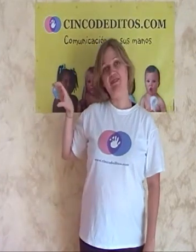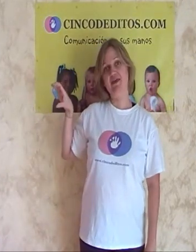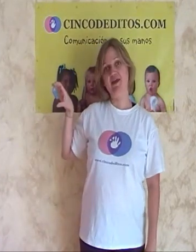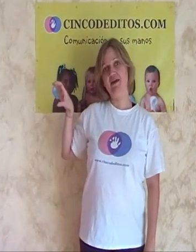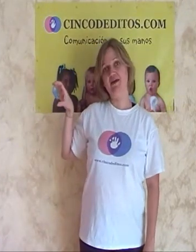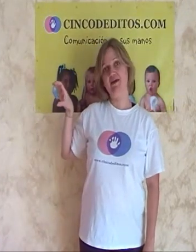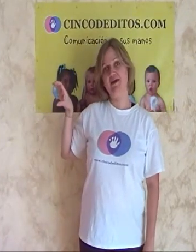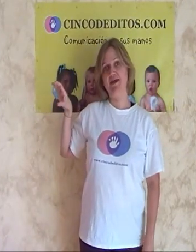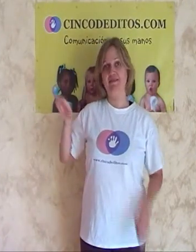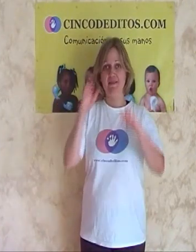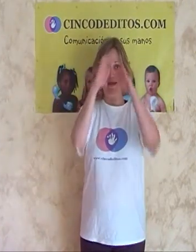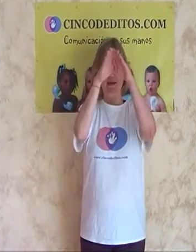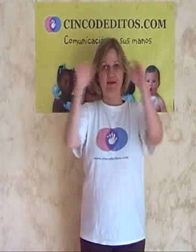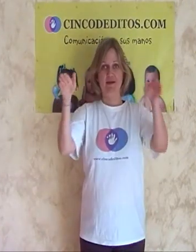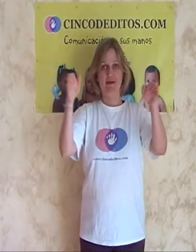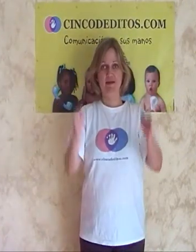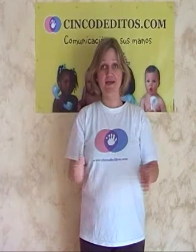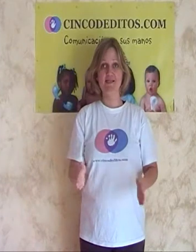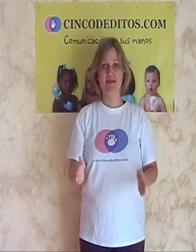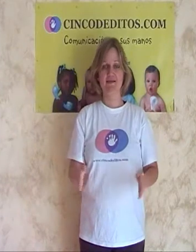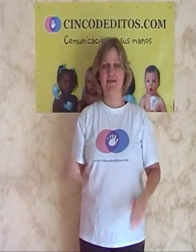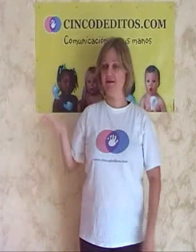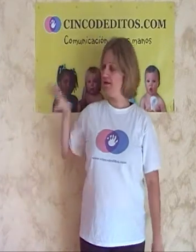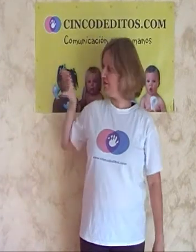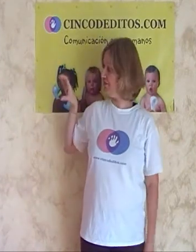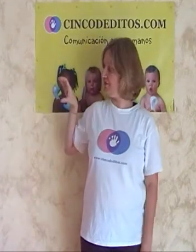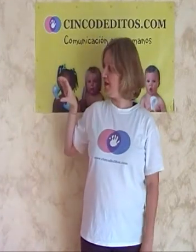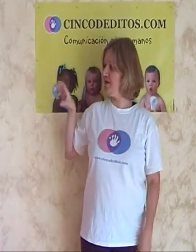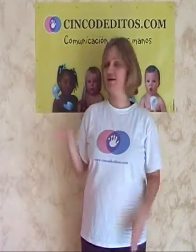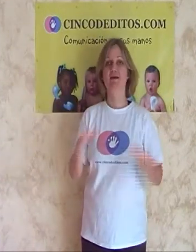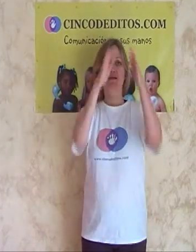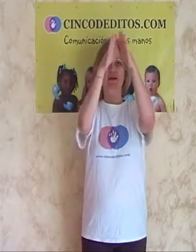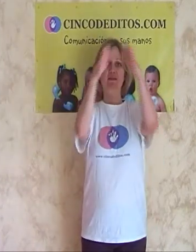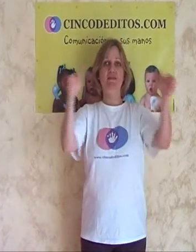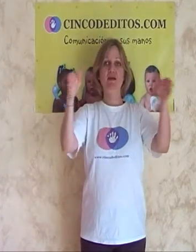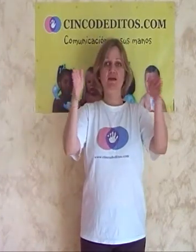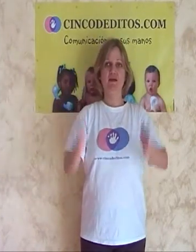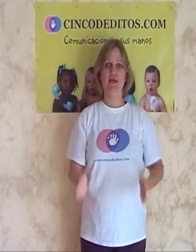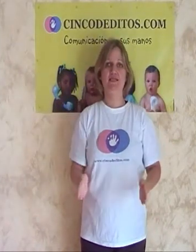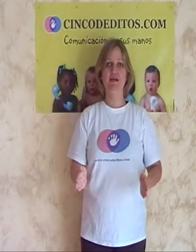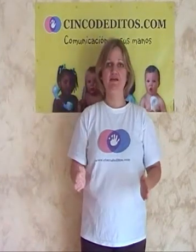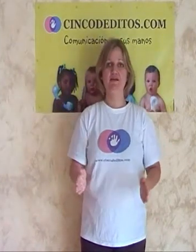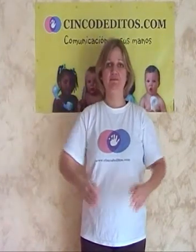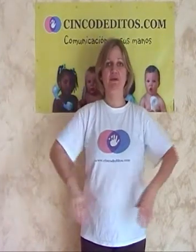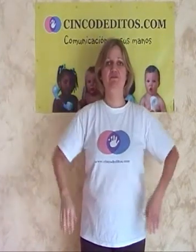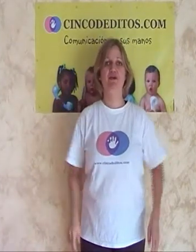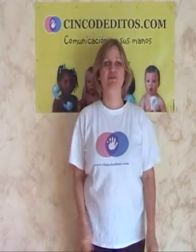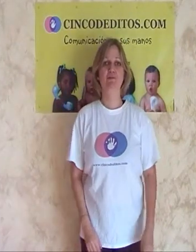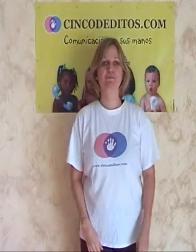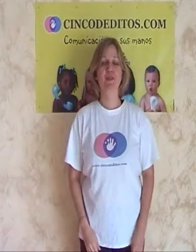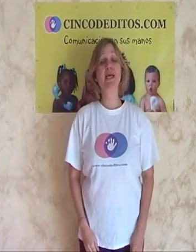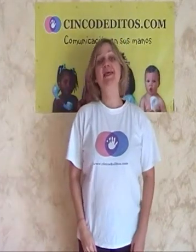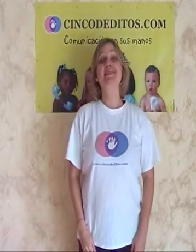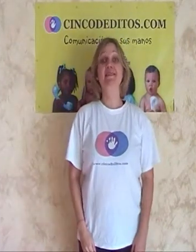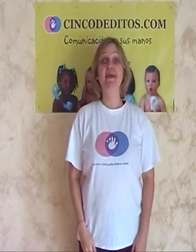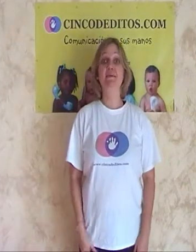La C de casa. C de casa. Perfecto. De,